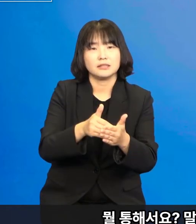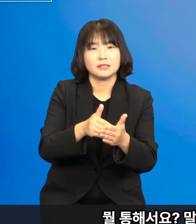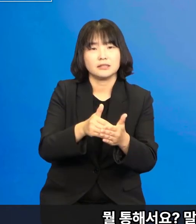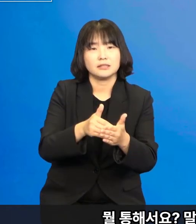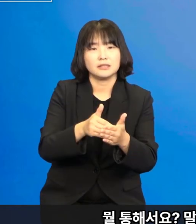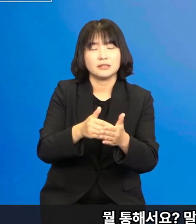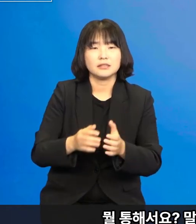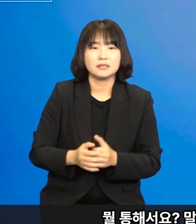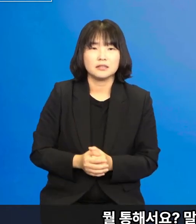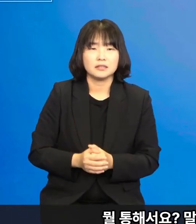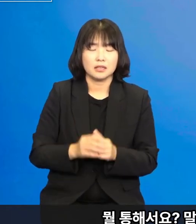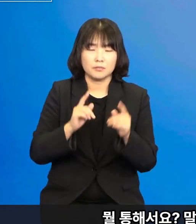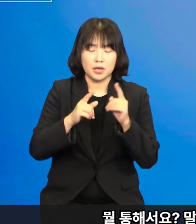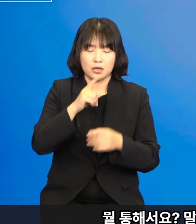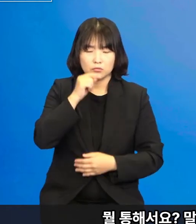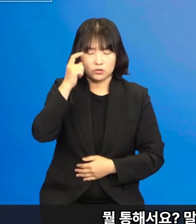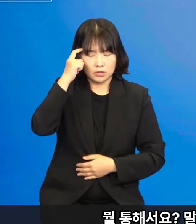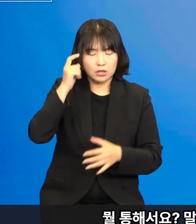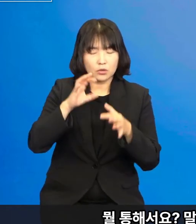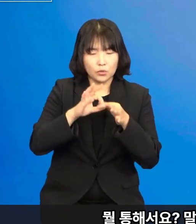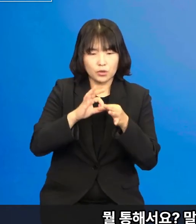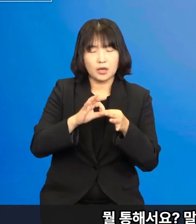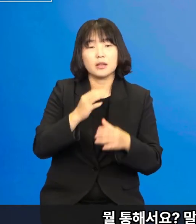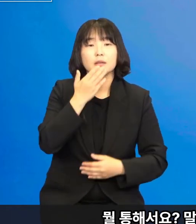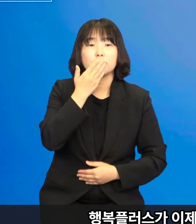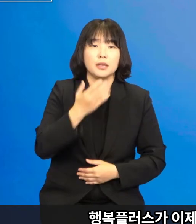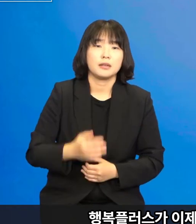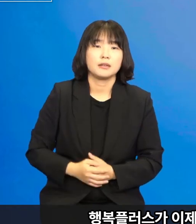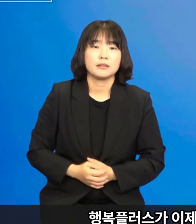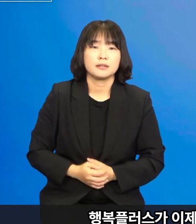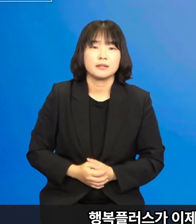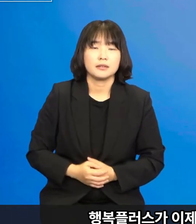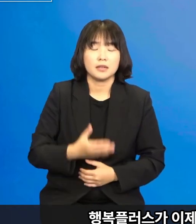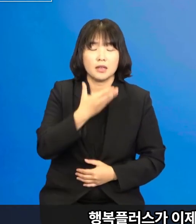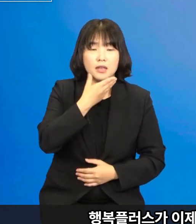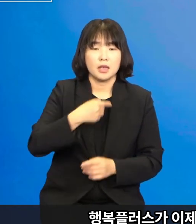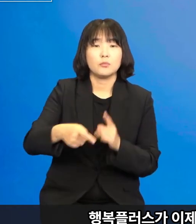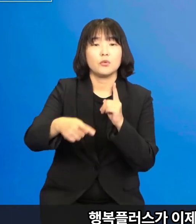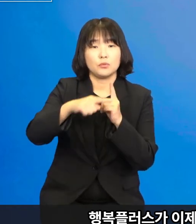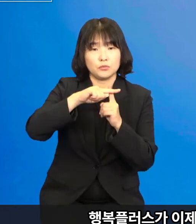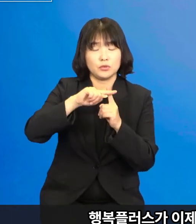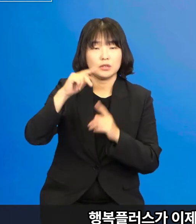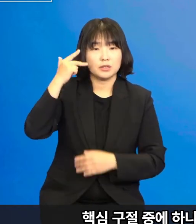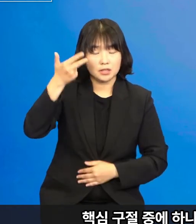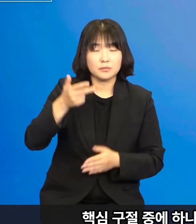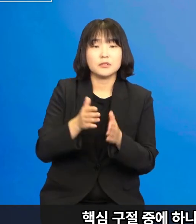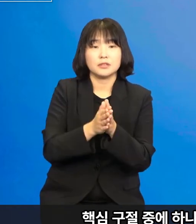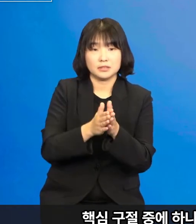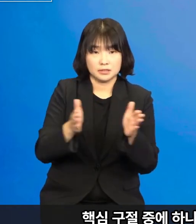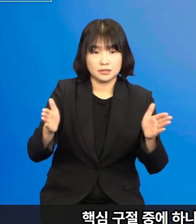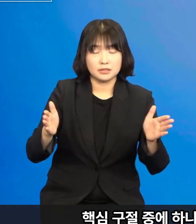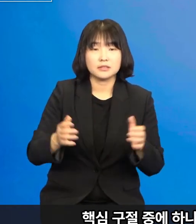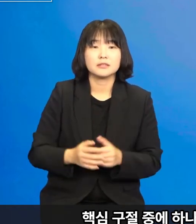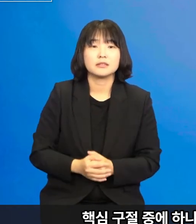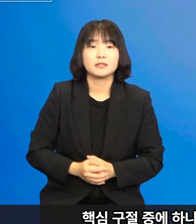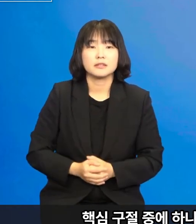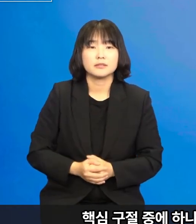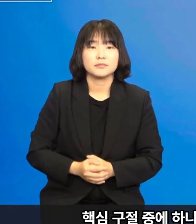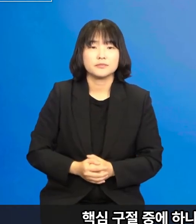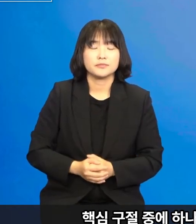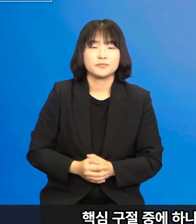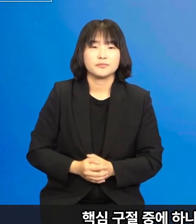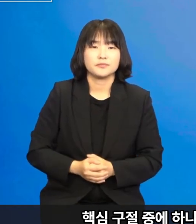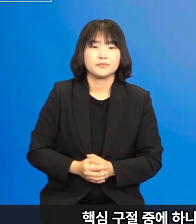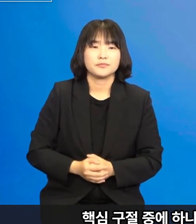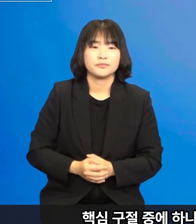말씀 묵상을 통해서입니다. 행복 플러스가 이제 다음 주에도 시작이 되는데, 핵심 구절 중에 하나가 에베소